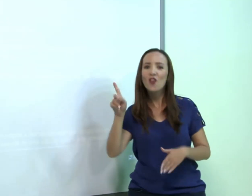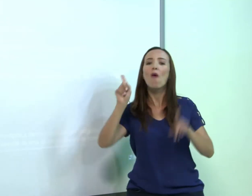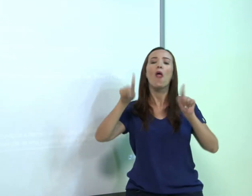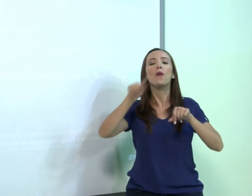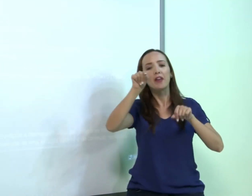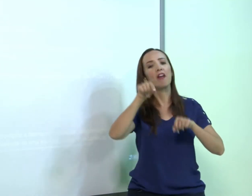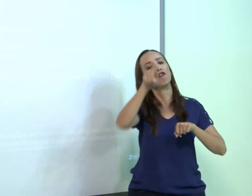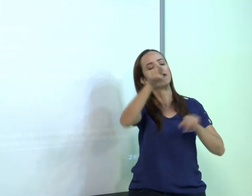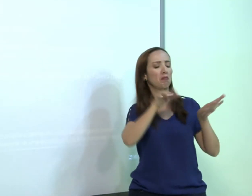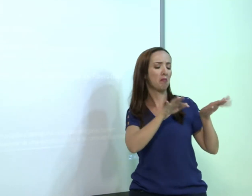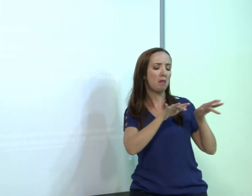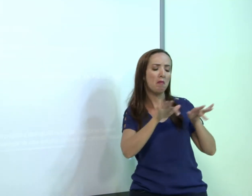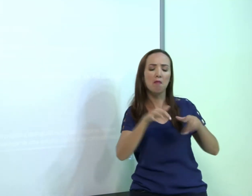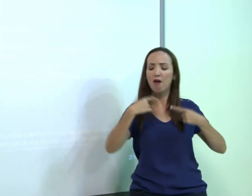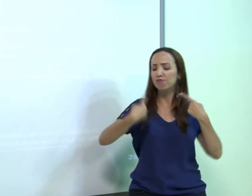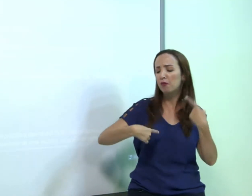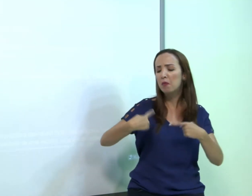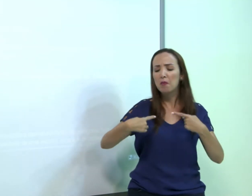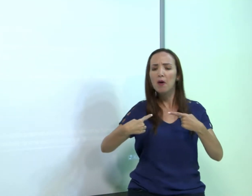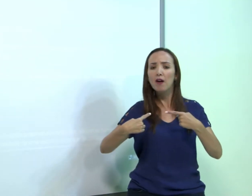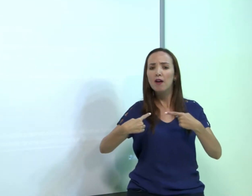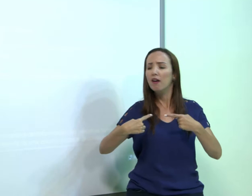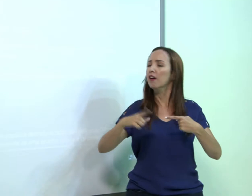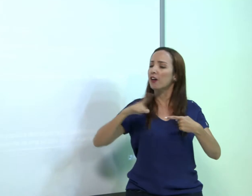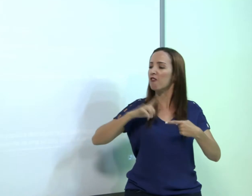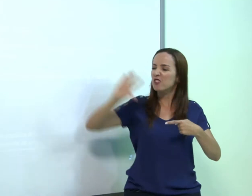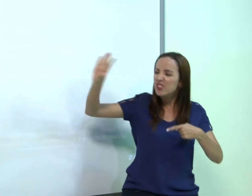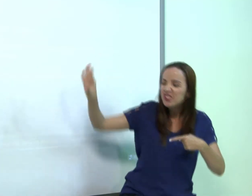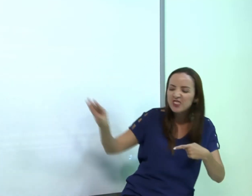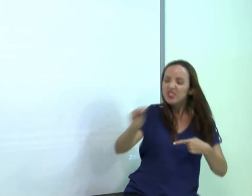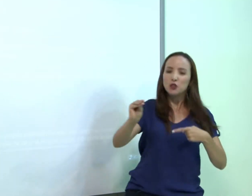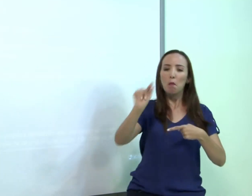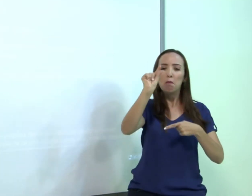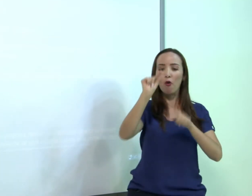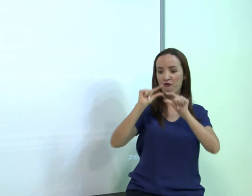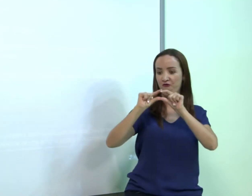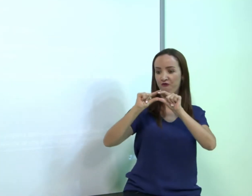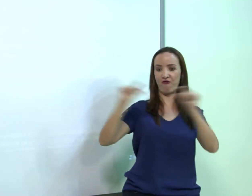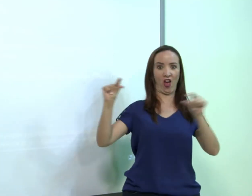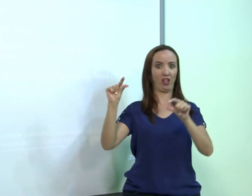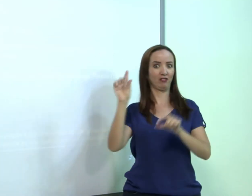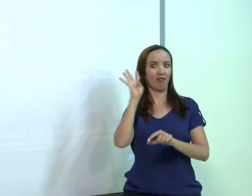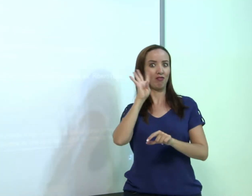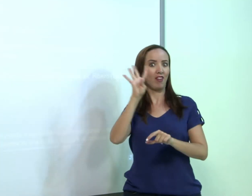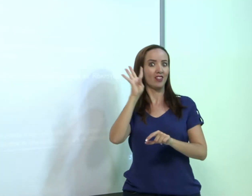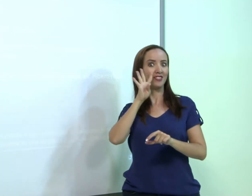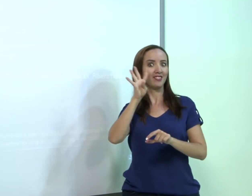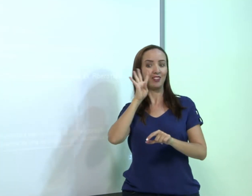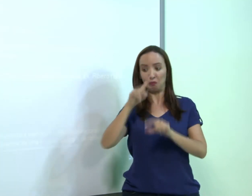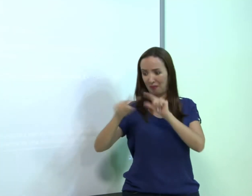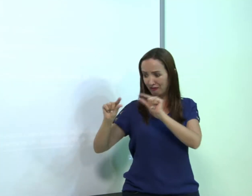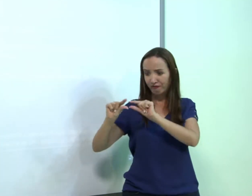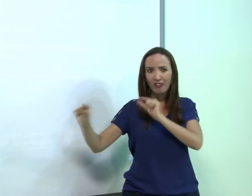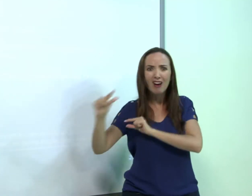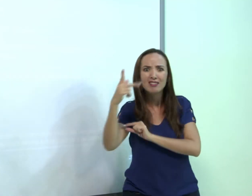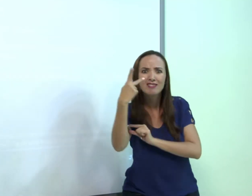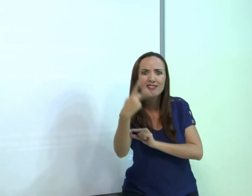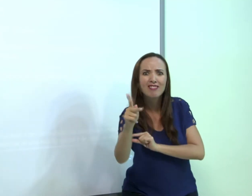Viram? Então, você escreve, põe suas ideias, pega a citação, uma frase legal que você